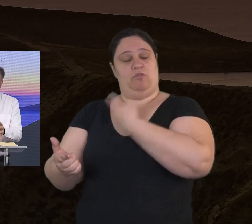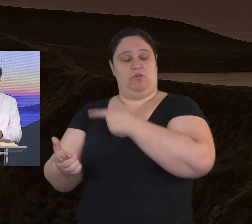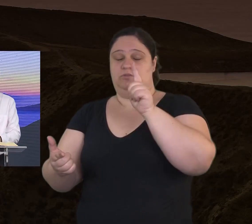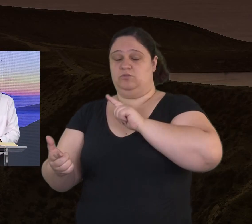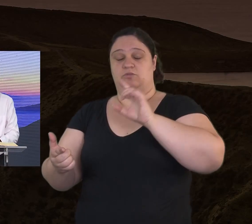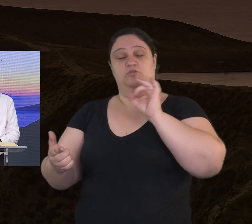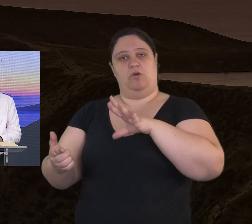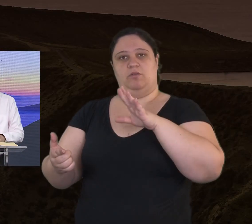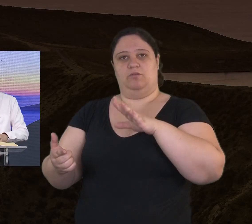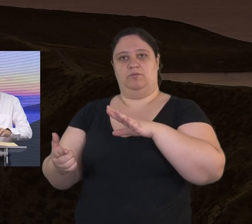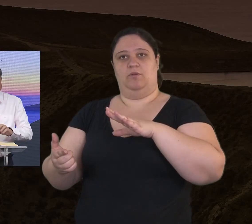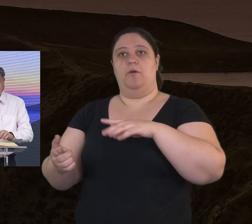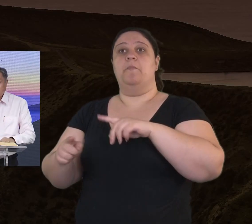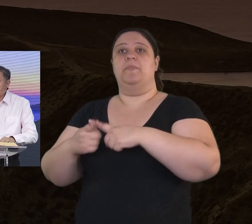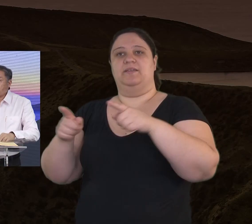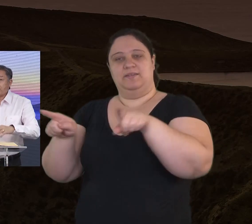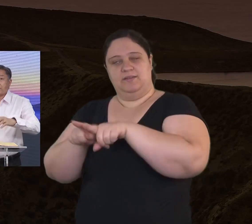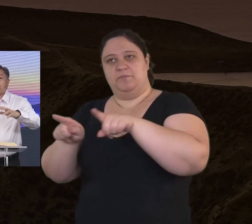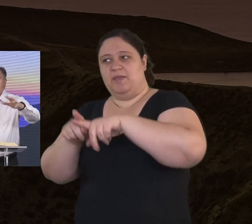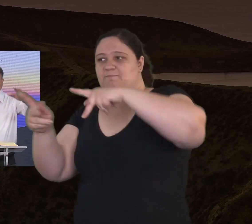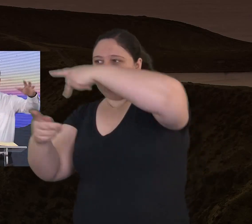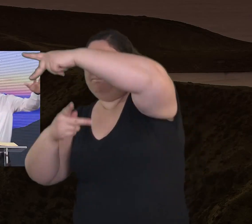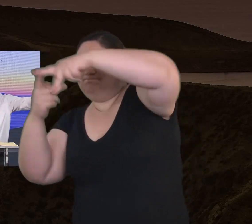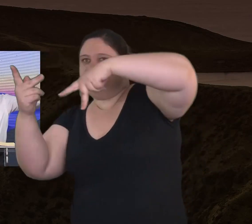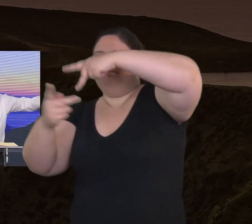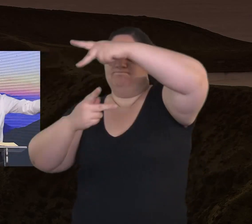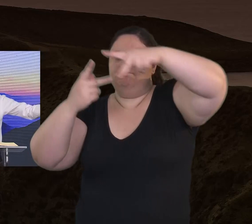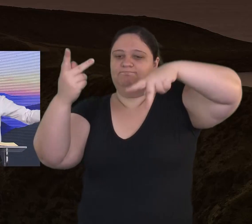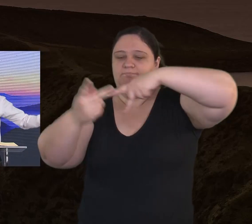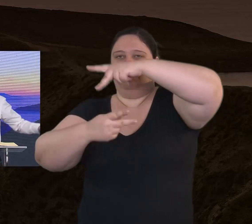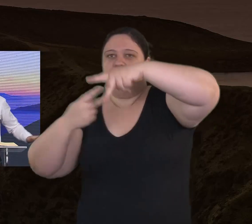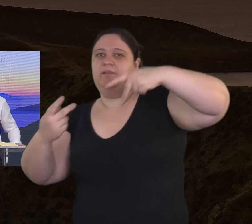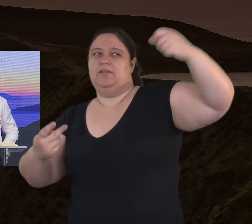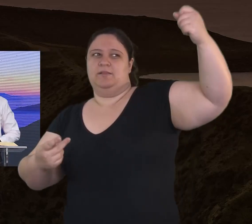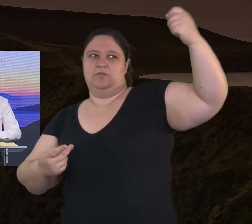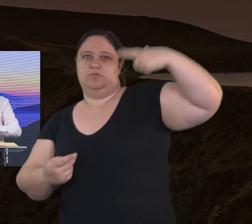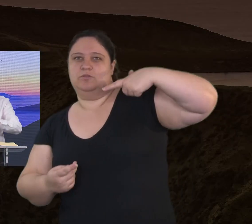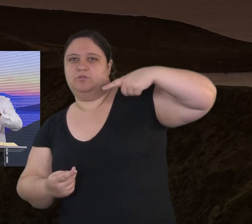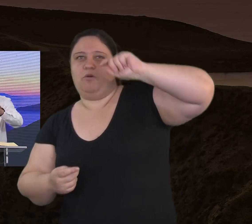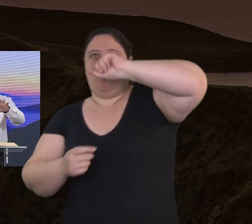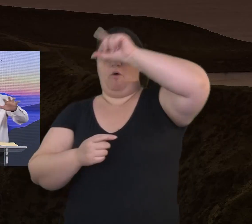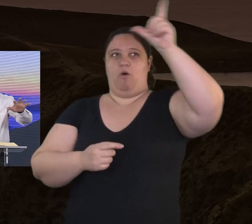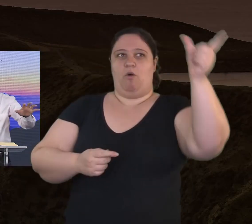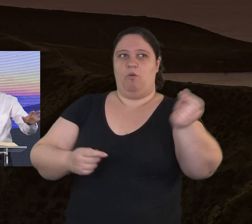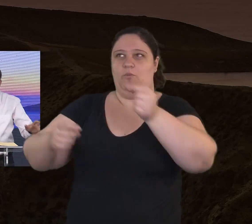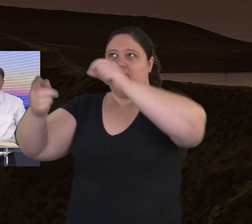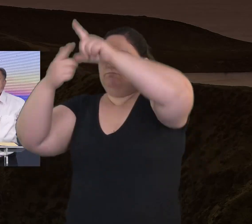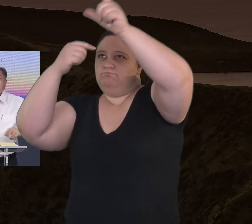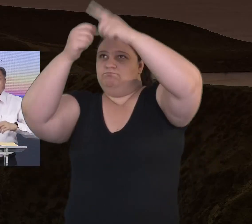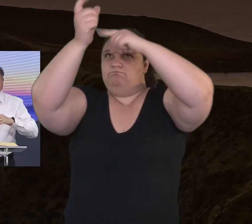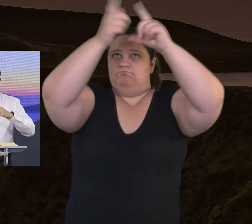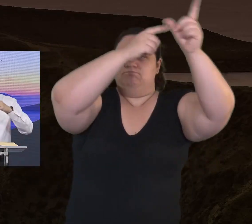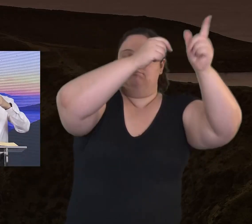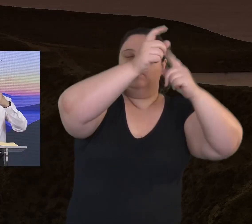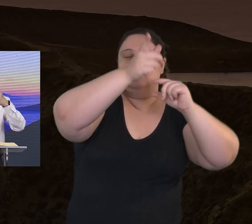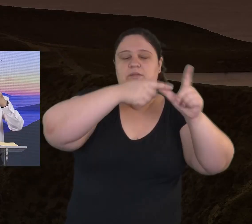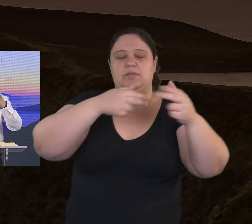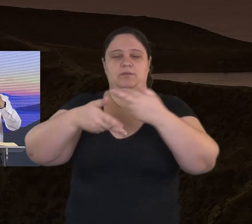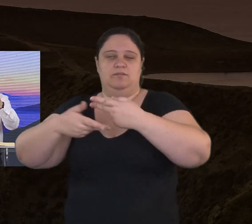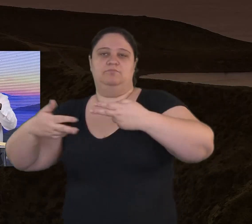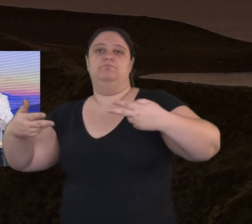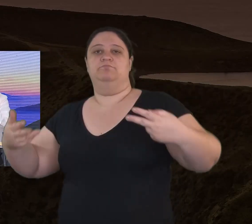e ao firmamento da terra. Essa terra refere-se a todo esse universo, né, em que nós estamos. Nós